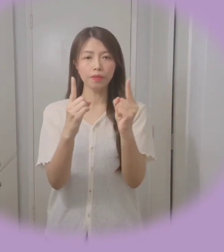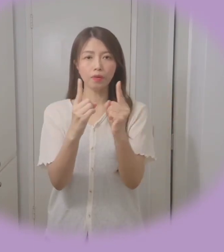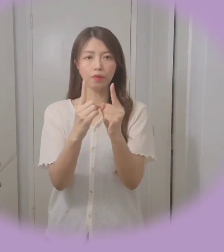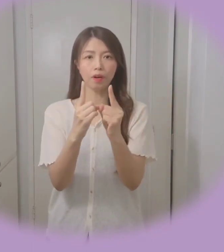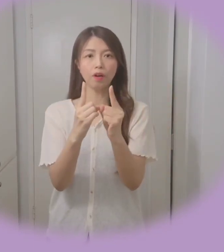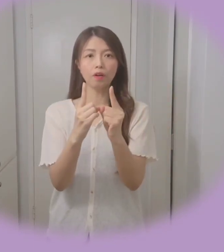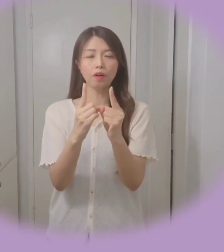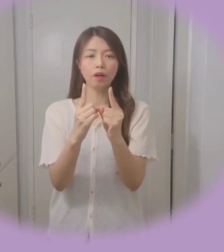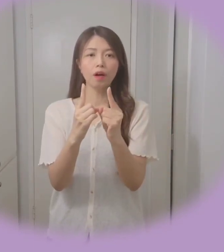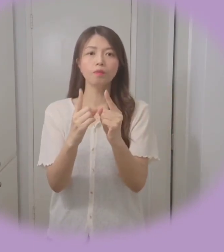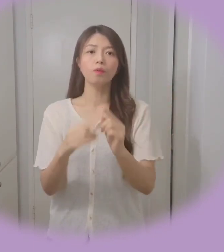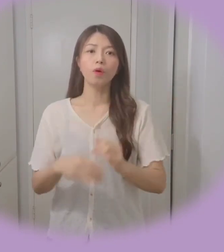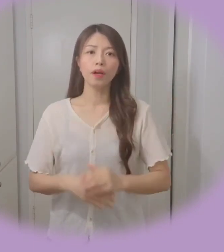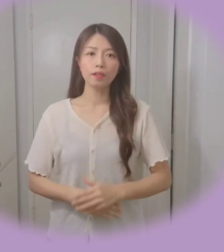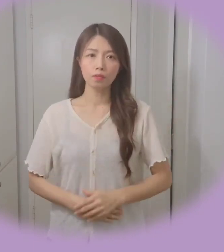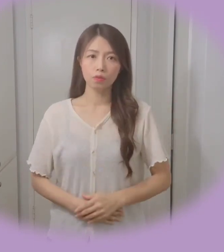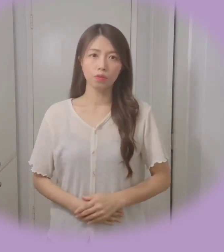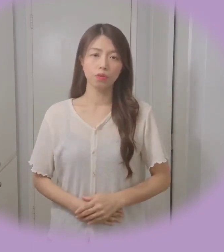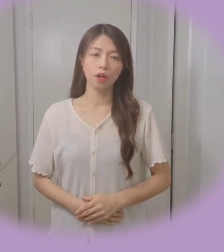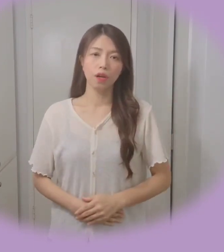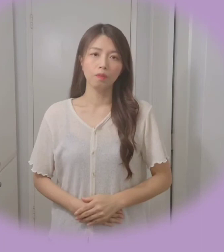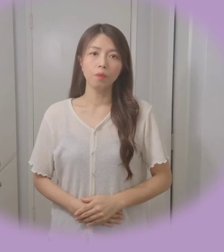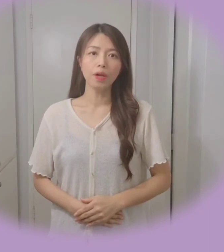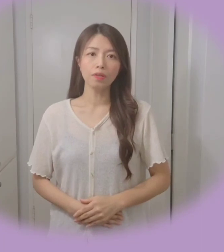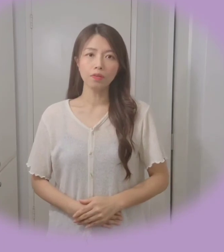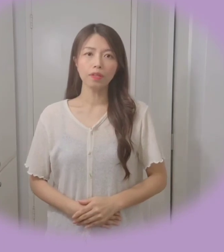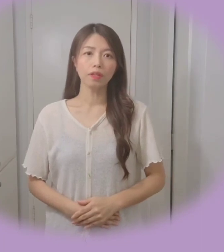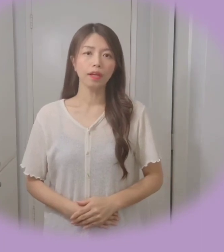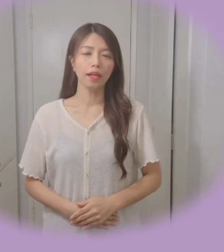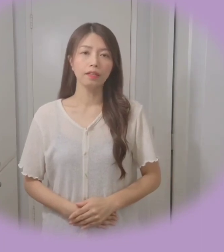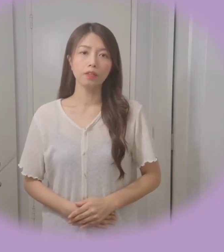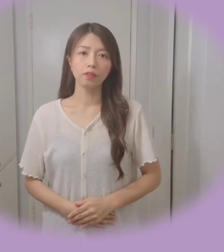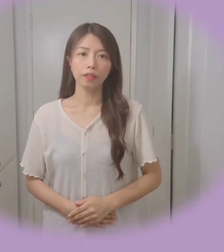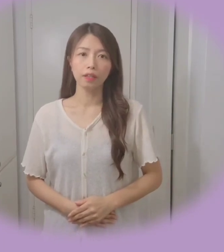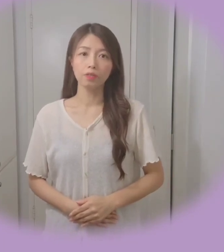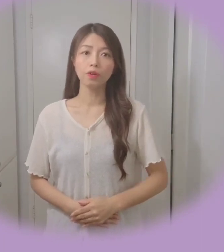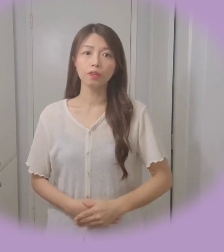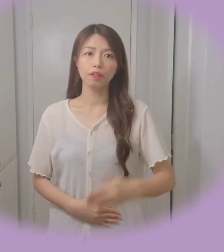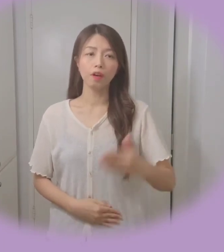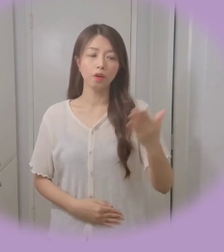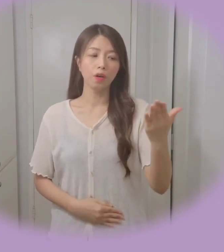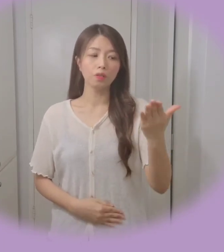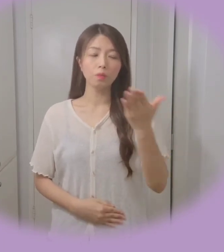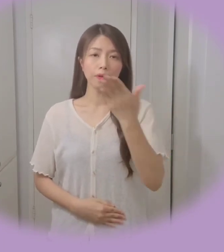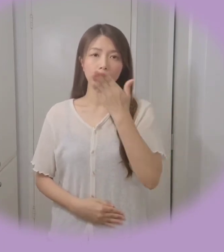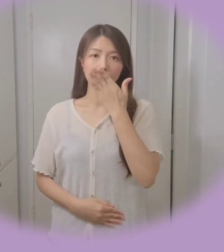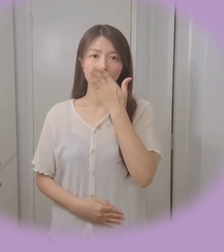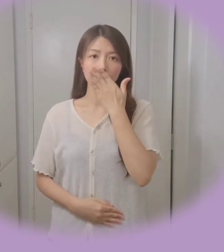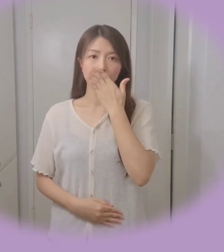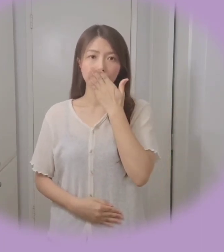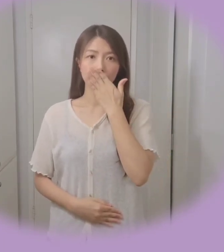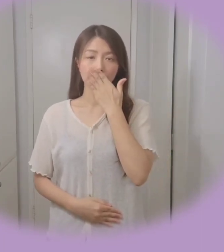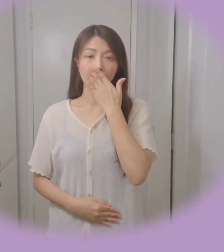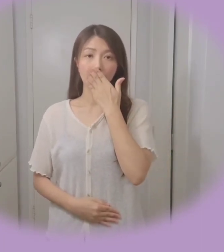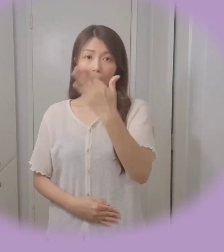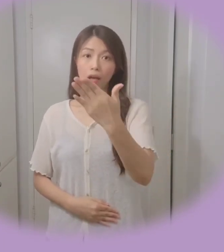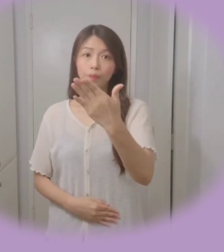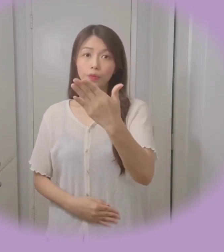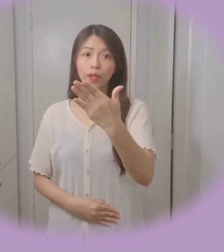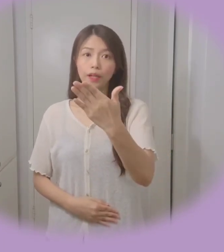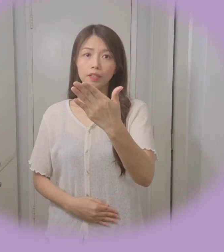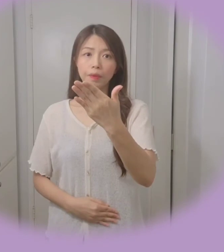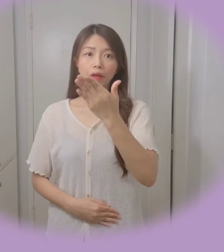수어 해주시면 되고요. 뭐뭐 할 수 있다는 가능성을 나타내는 수어는요, 손바닥을 입 앞에